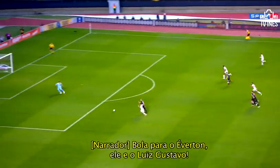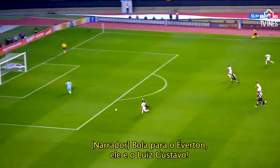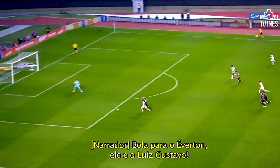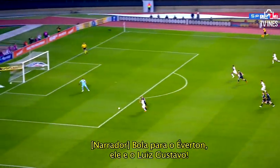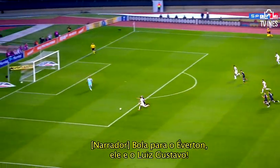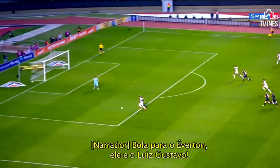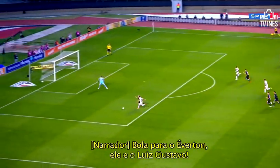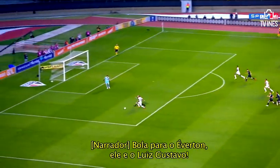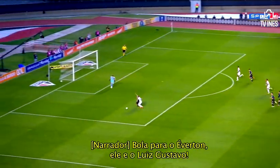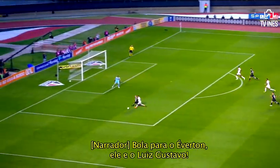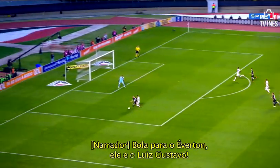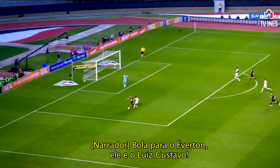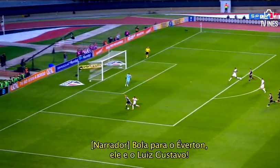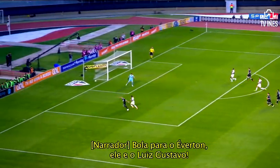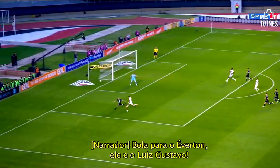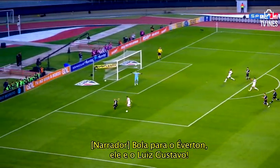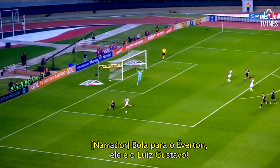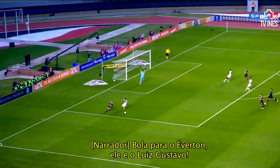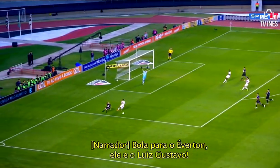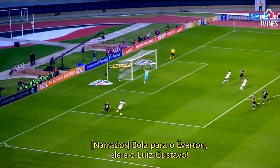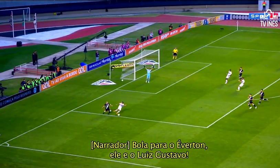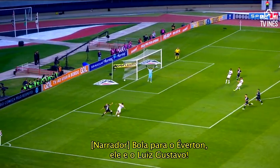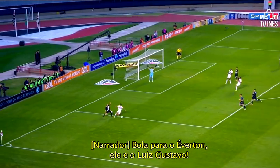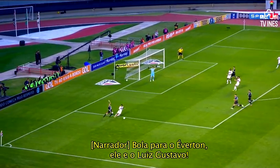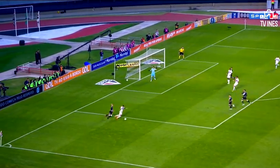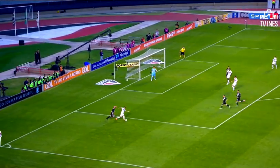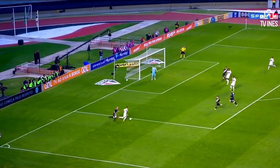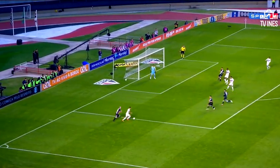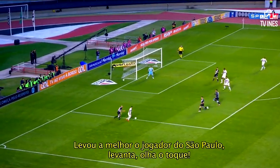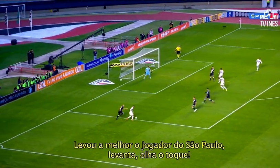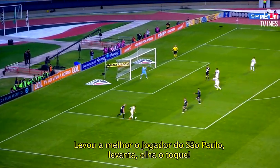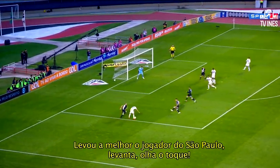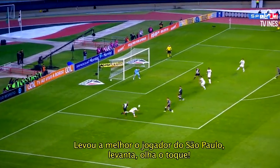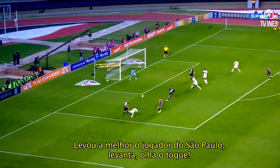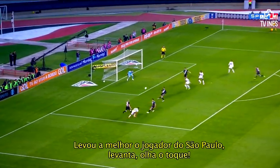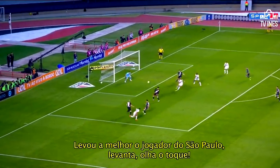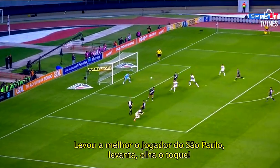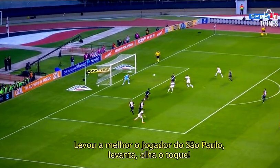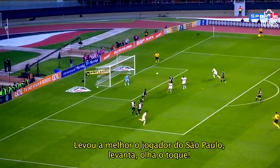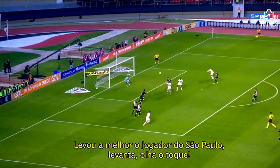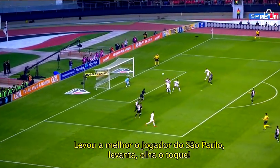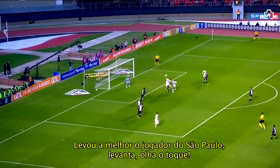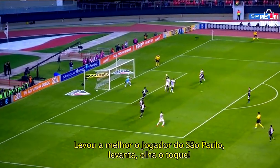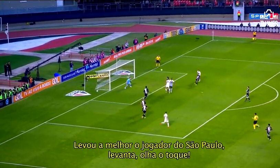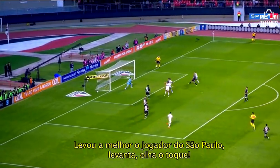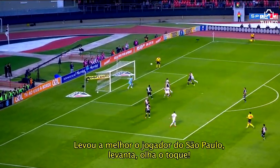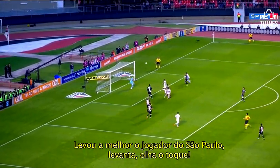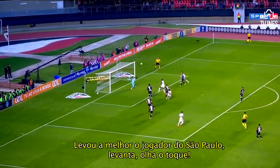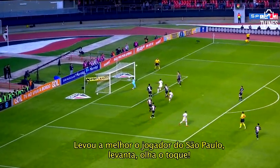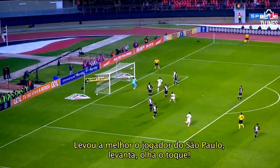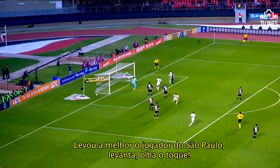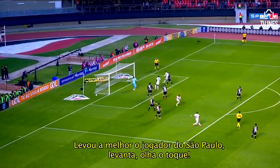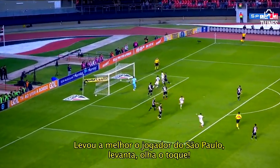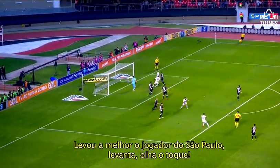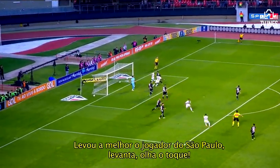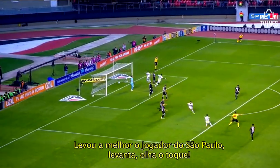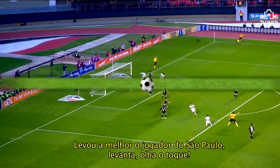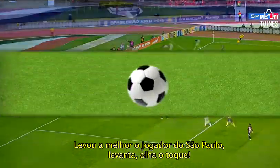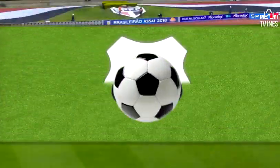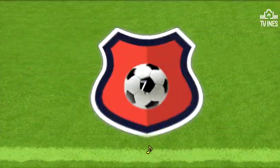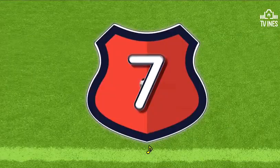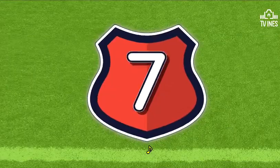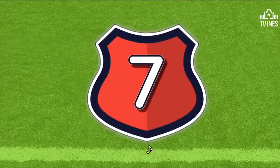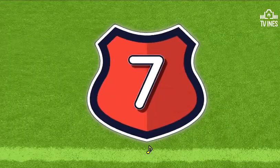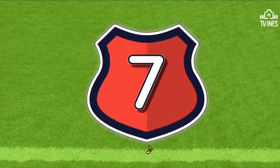Bola para o Everton, ele e o Luiz Gustavo. Levou o melhor do jogador do São Paulo, levanta, olha o toque!